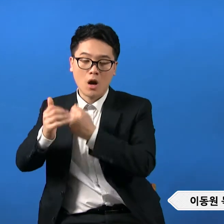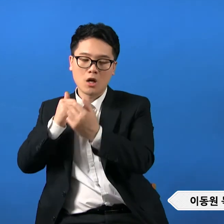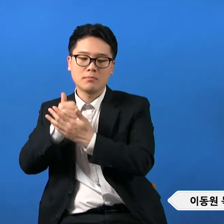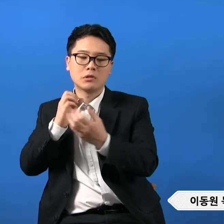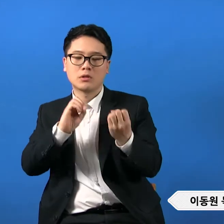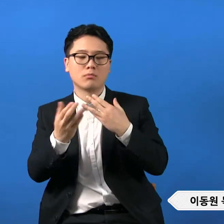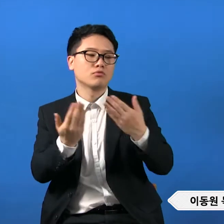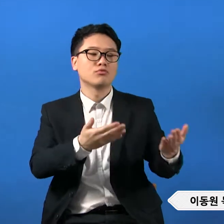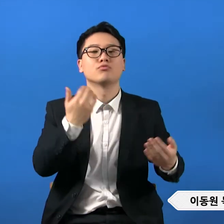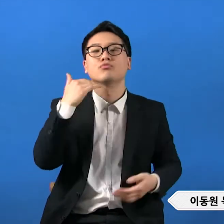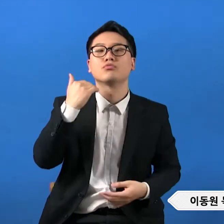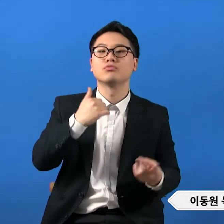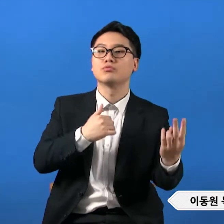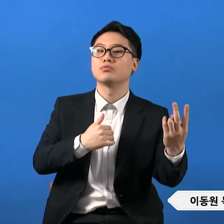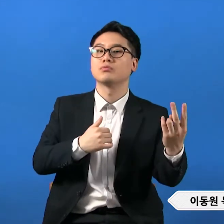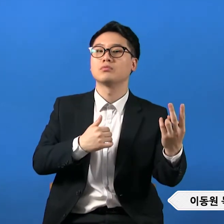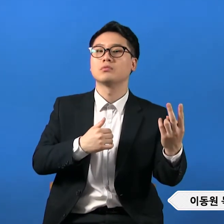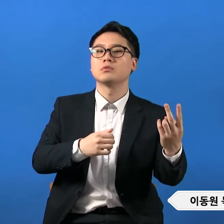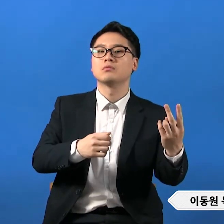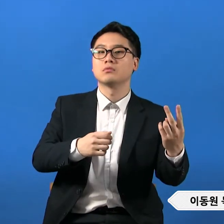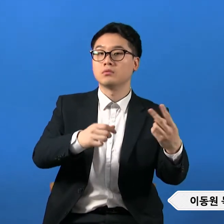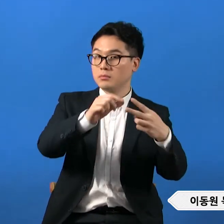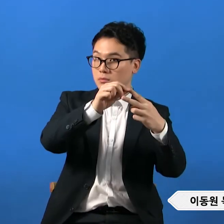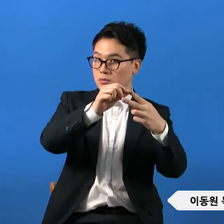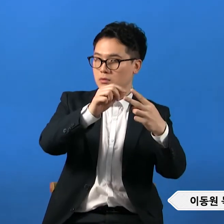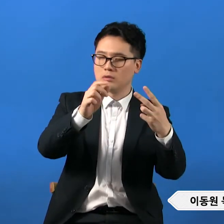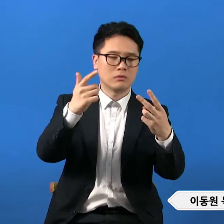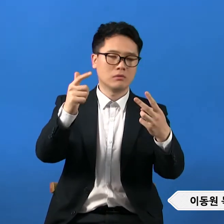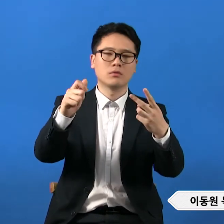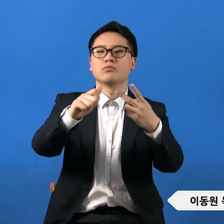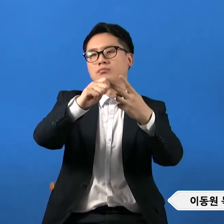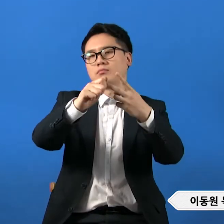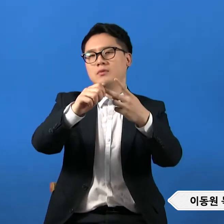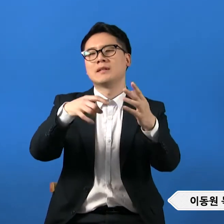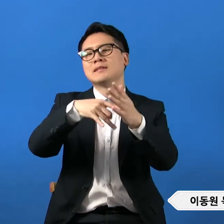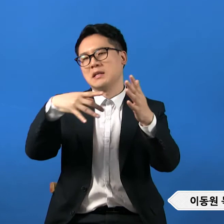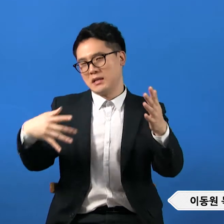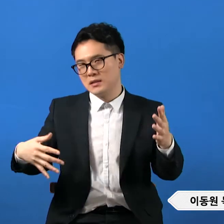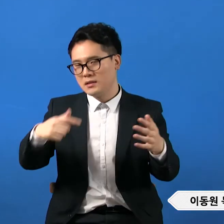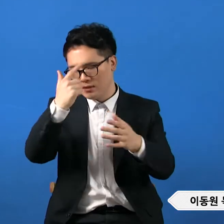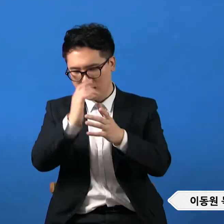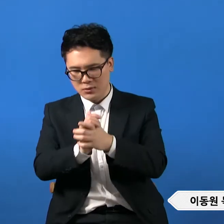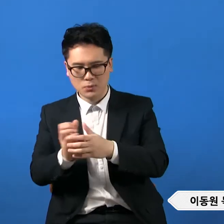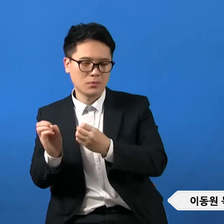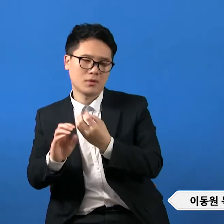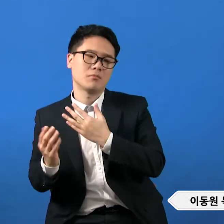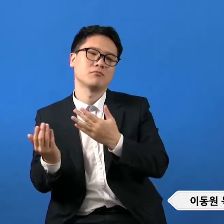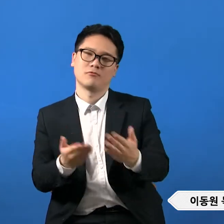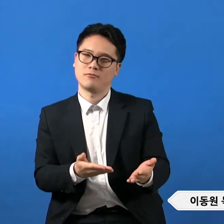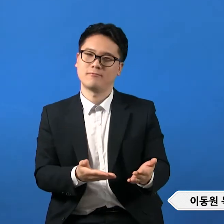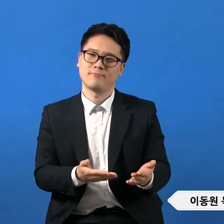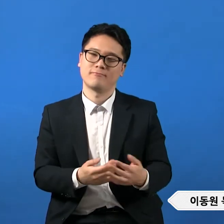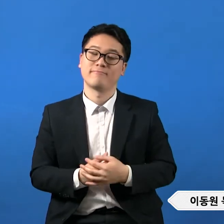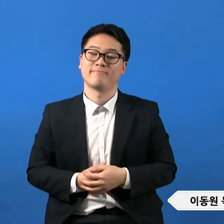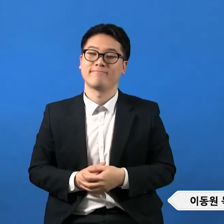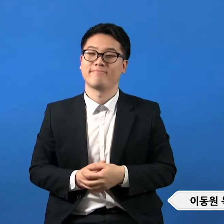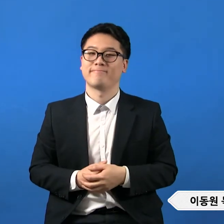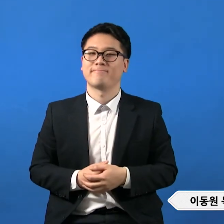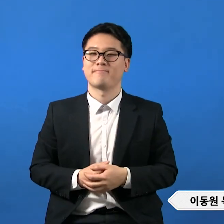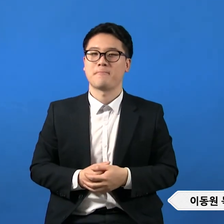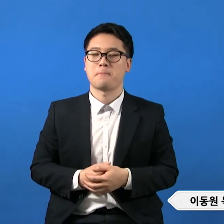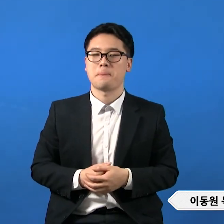기도. 바로 이 케이스를 통해서 기독교 역사에서 유명한 한 기도가 탄생해요. 그